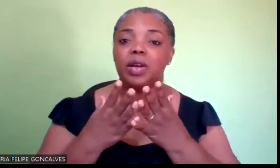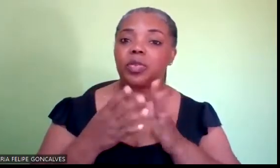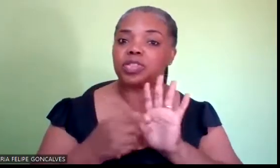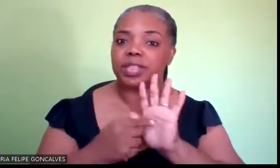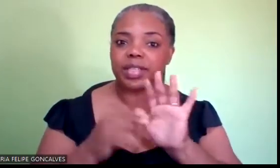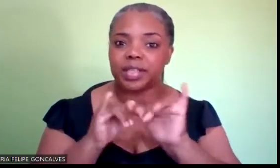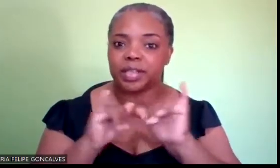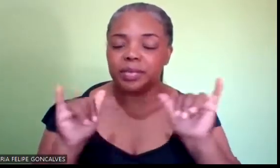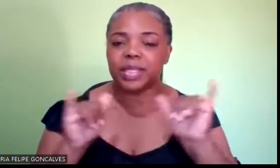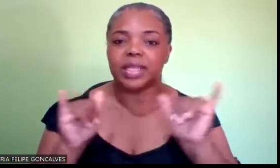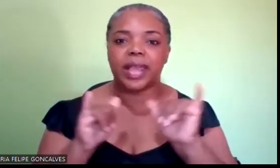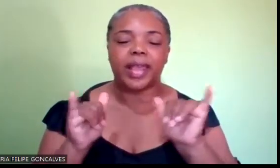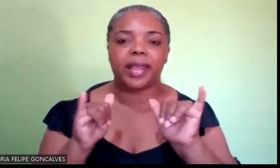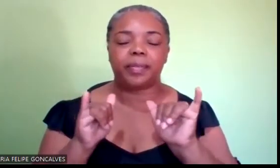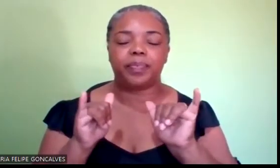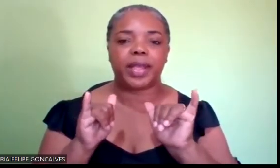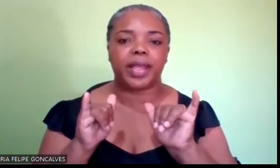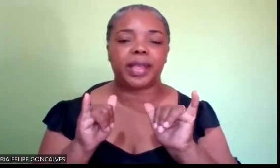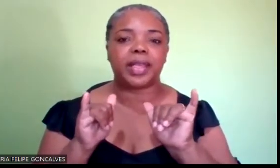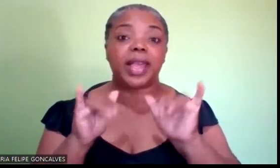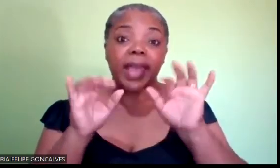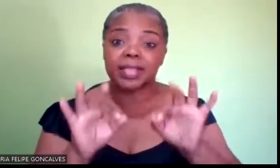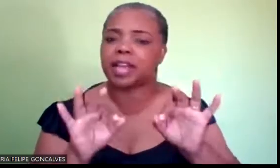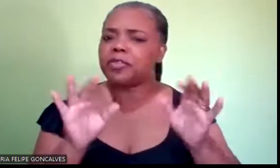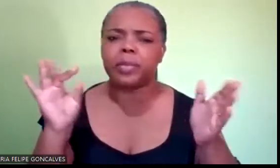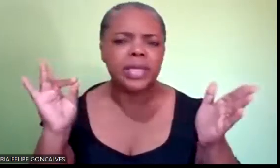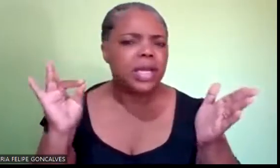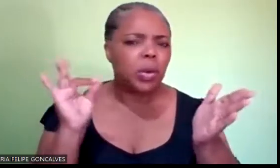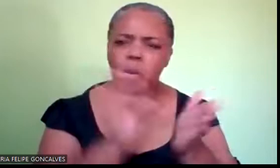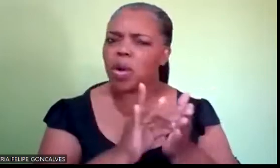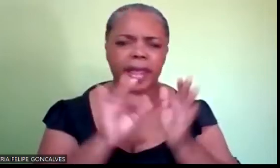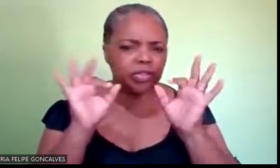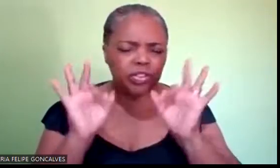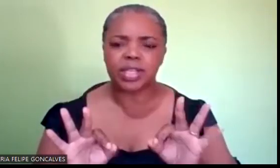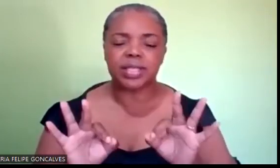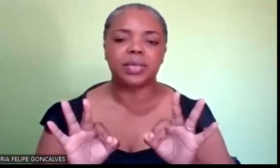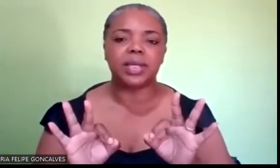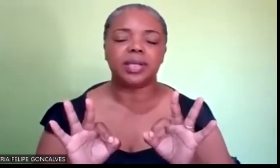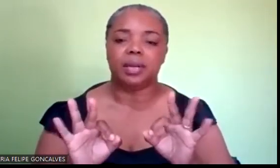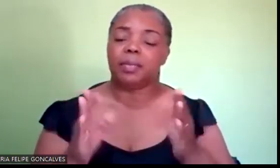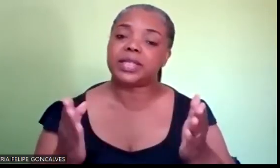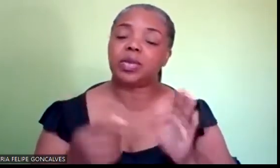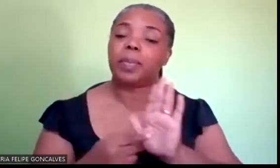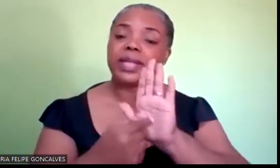vou dizer que essa é a forma corretíssima, mas eu